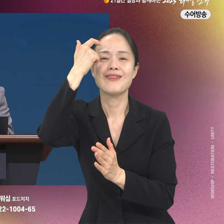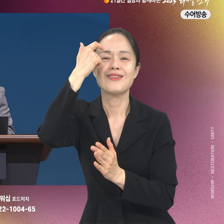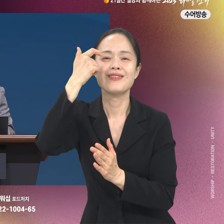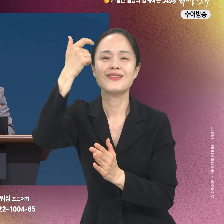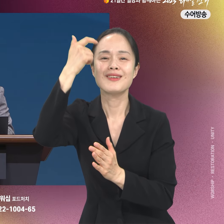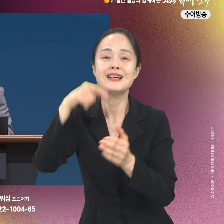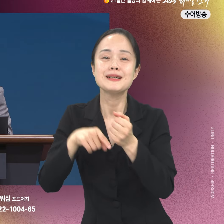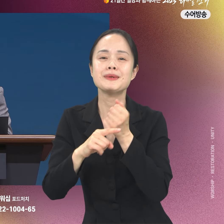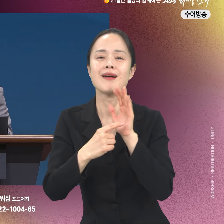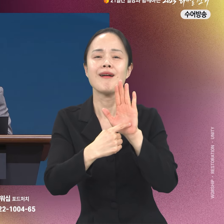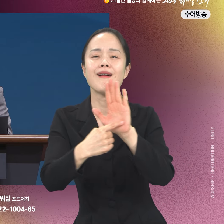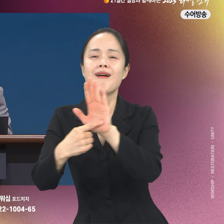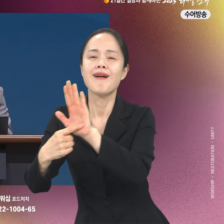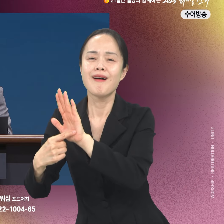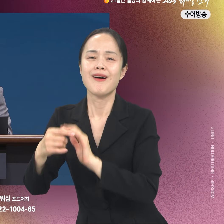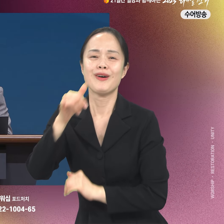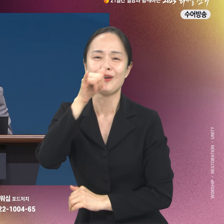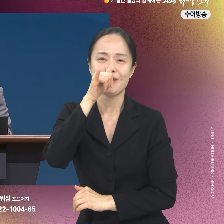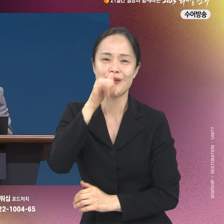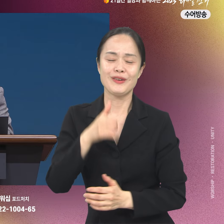초반에